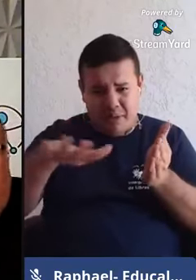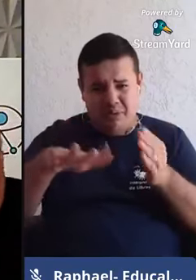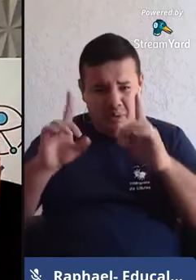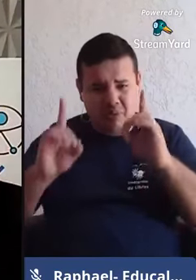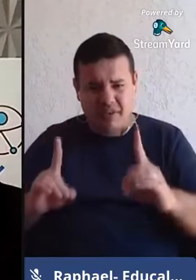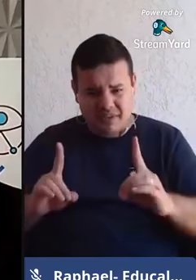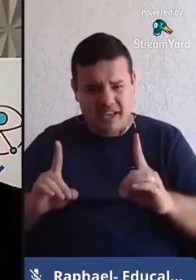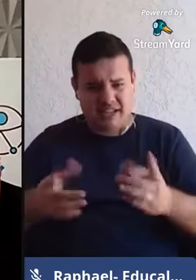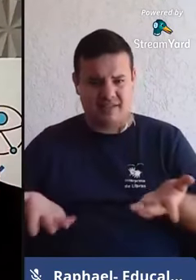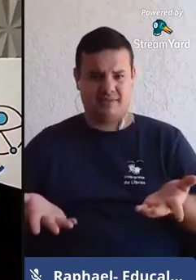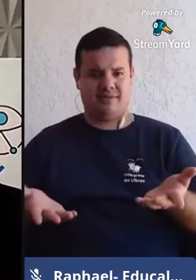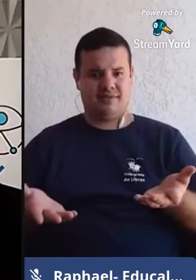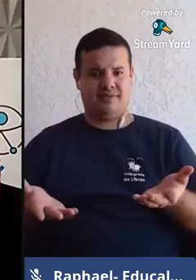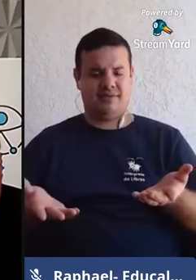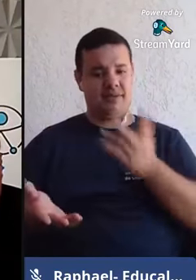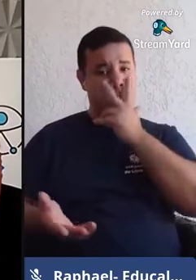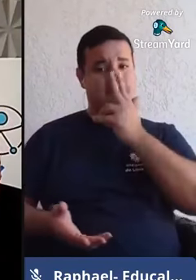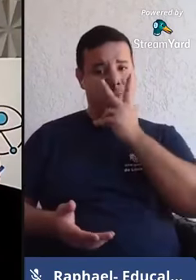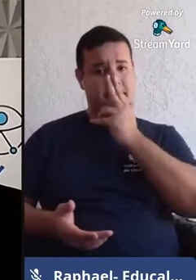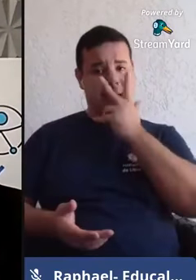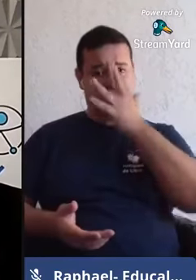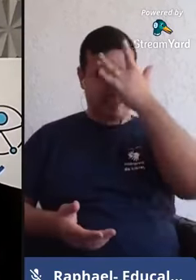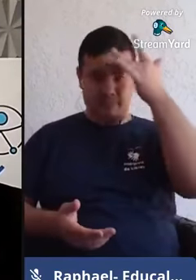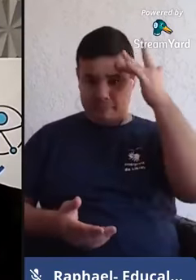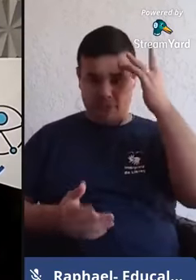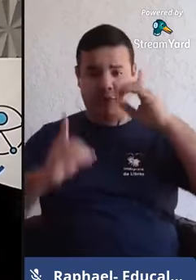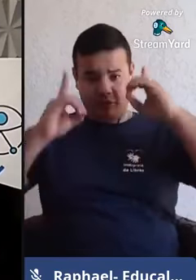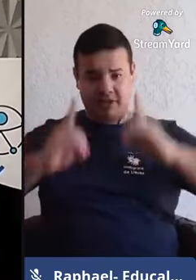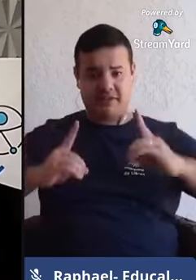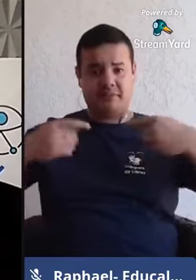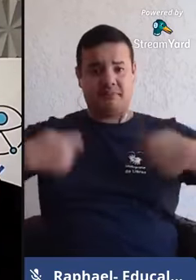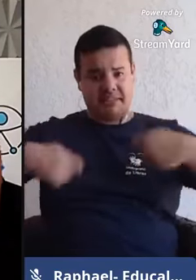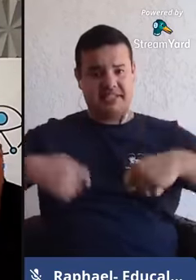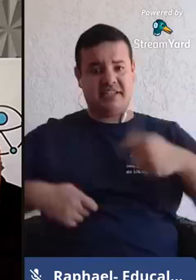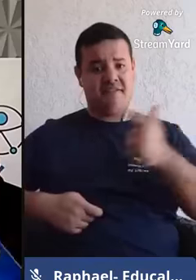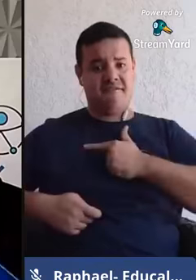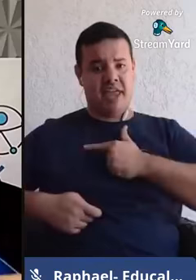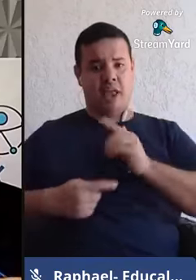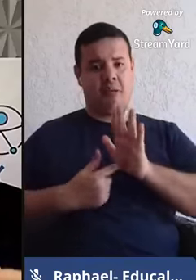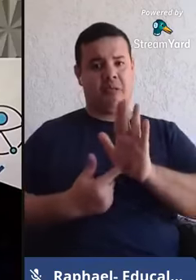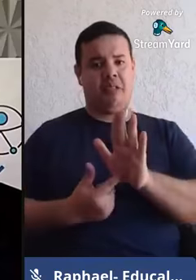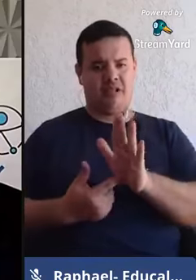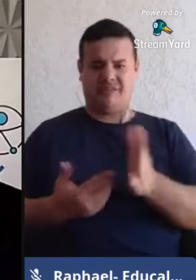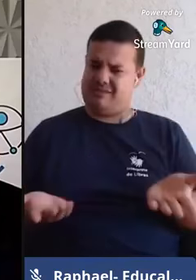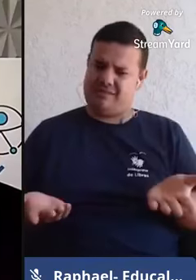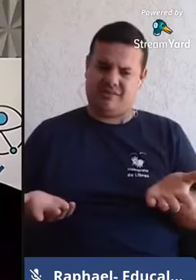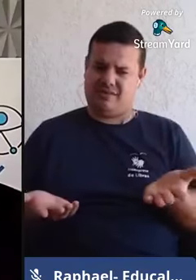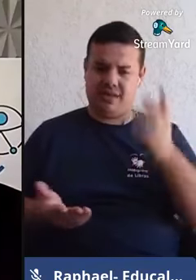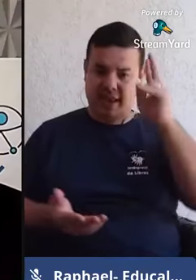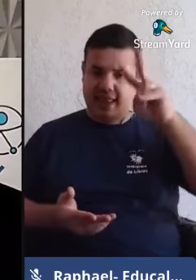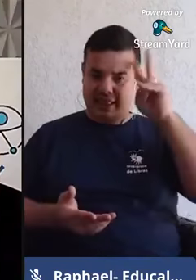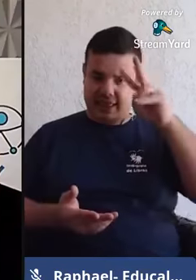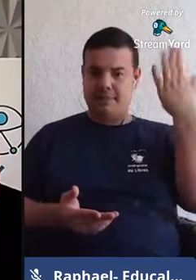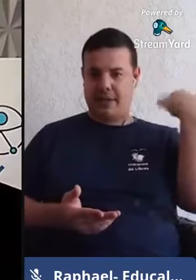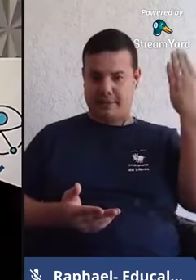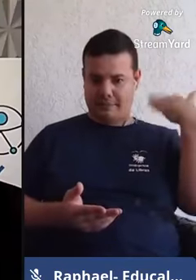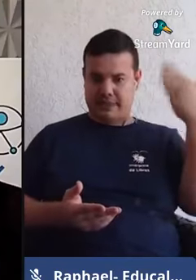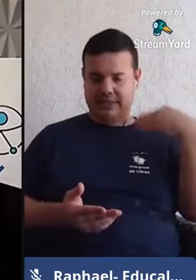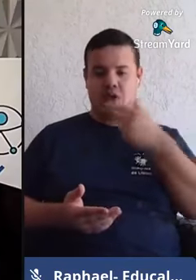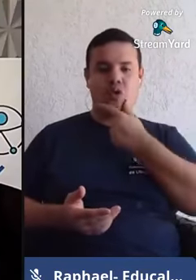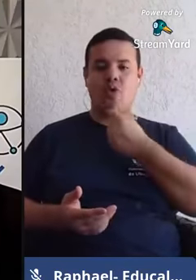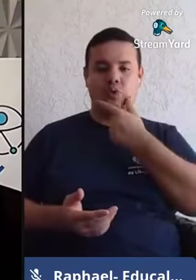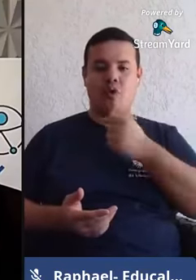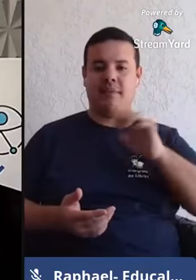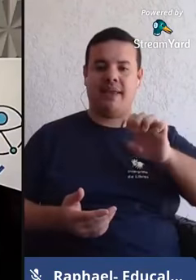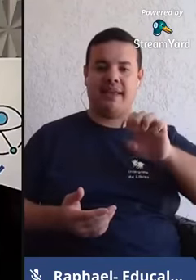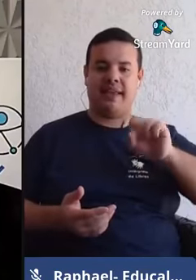tem que ser feio quando era para pessoa com deficiência, já começa daí. E quando a gente chegava, porque assim, lembra das fitas VHS que eu comentei que o Steven Dubner me trazia?